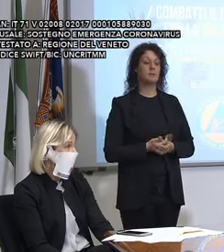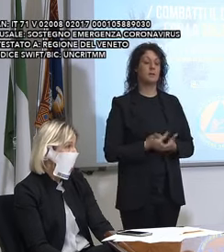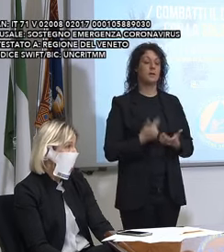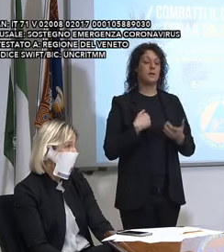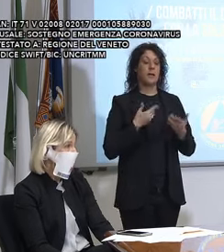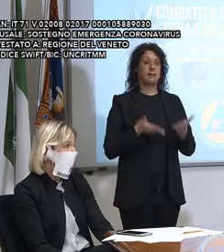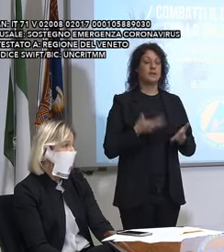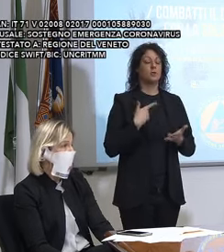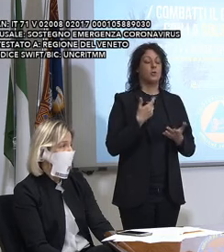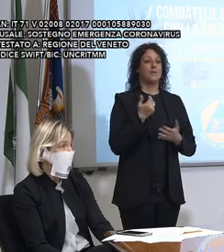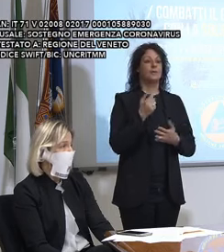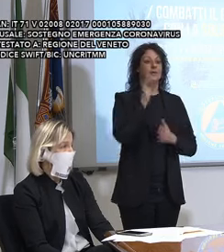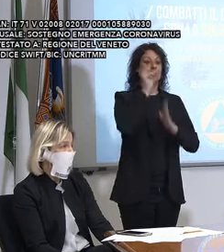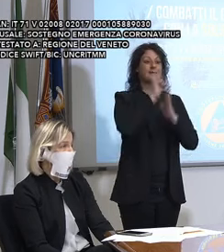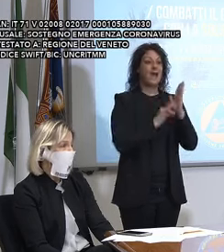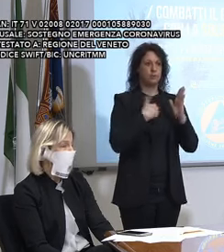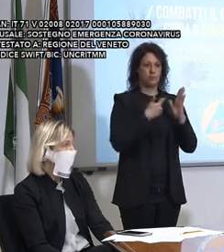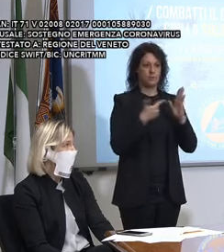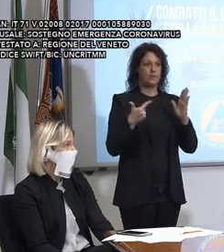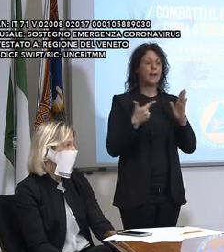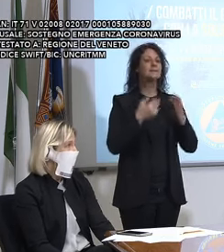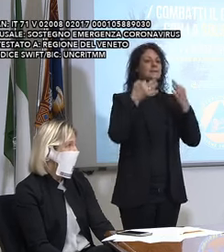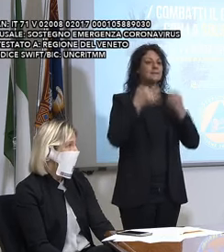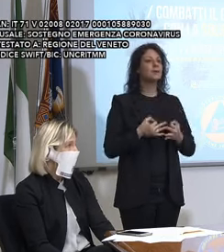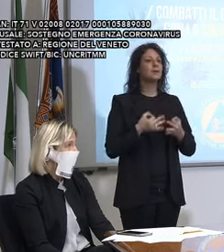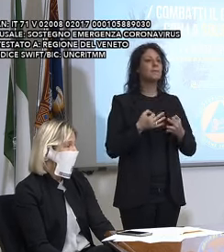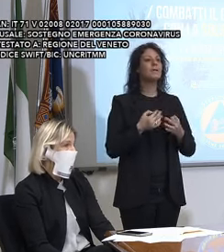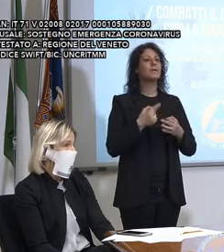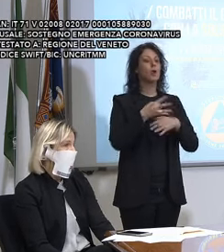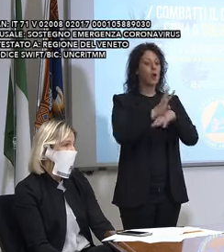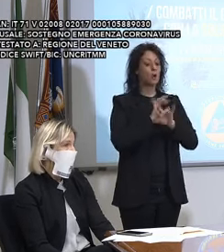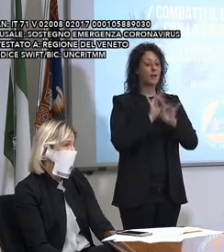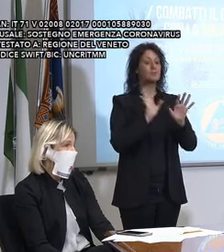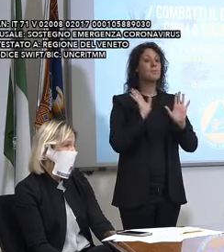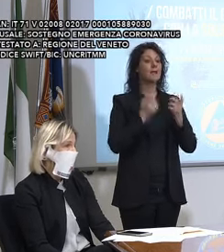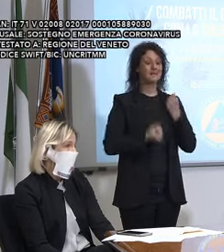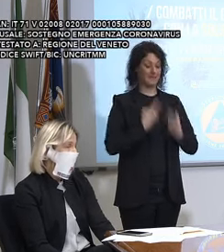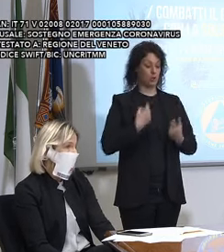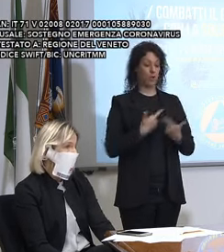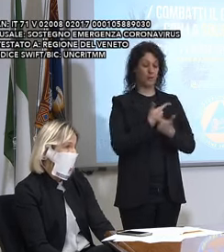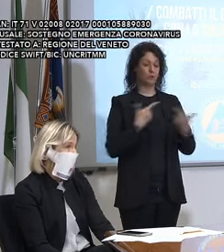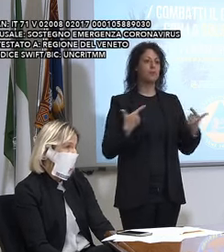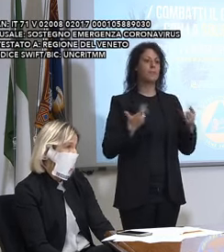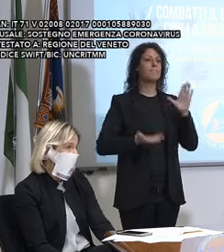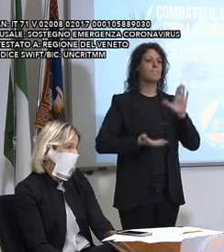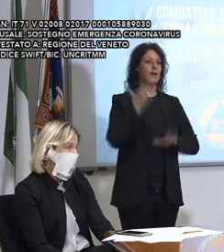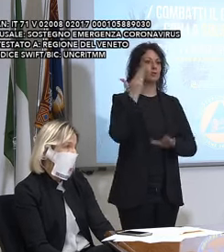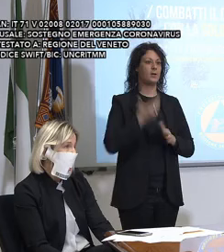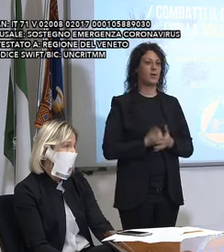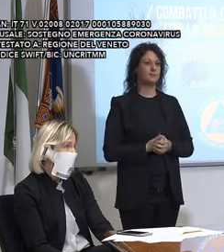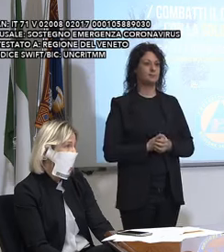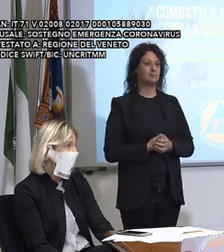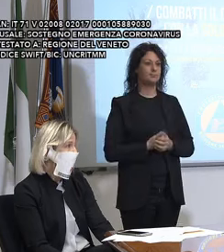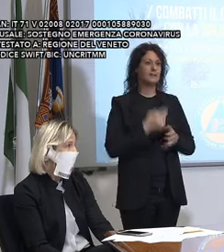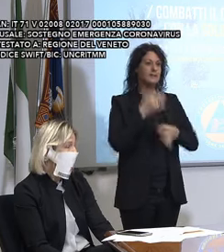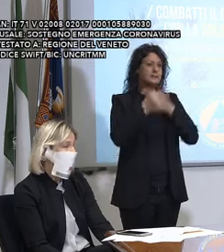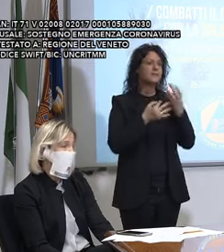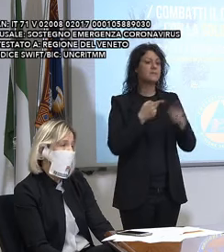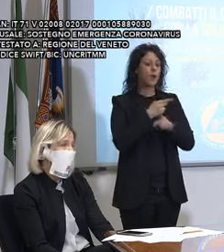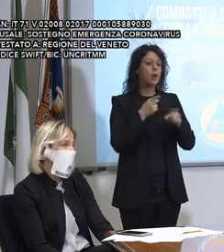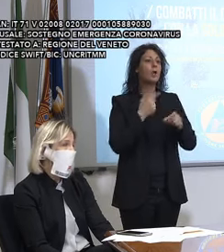su due piedi non ce l'abbiamo, ma certo che saranno la maggioranza i positivi asintomatici. Cioè, sono i famosi positivi che hanno lavorato